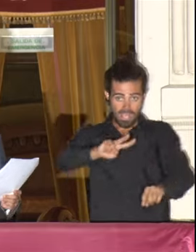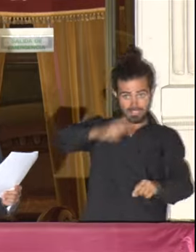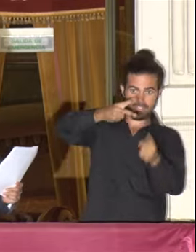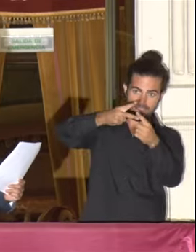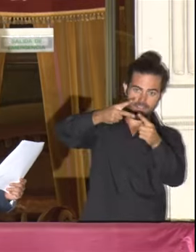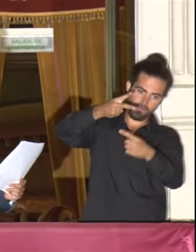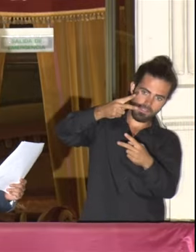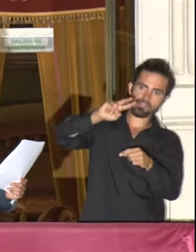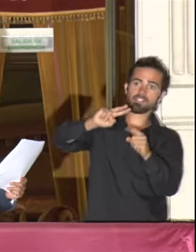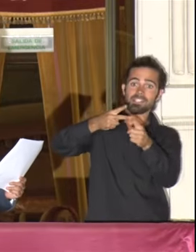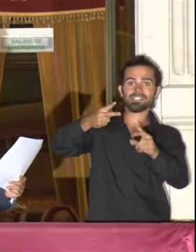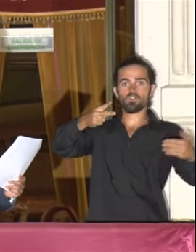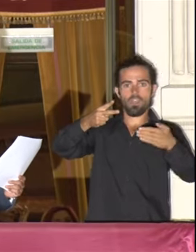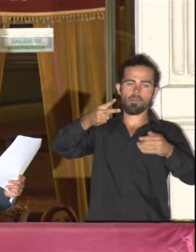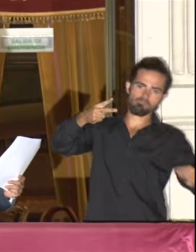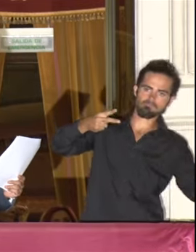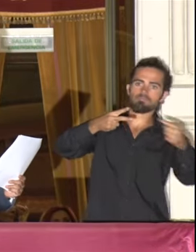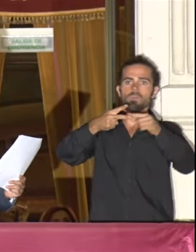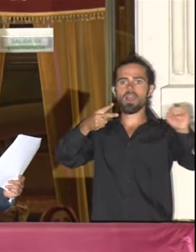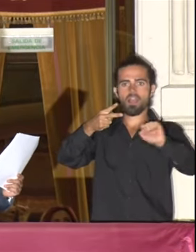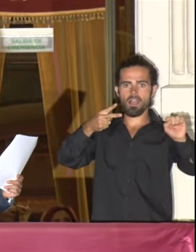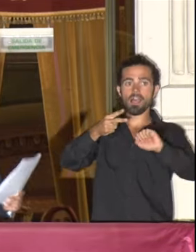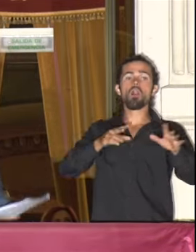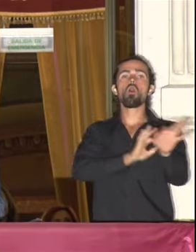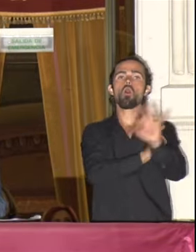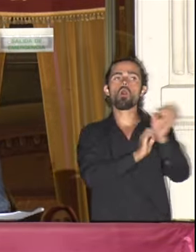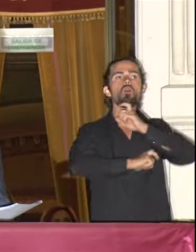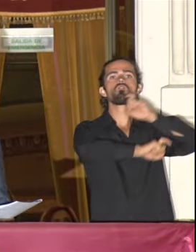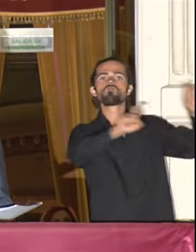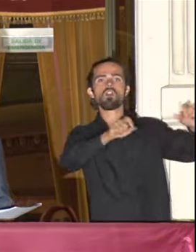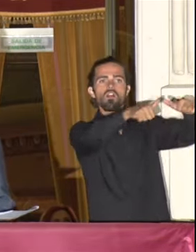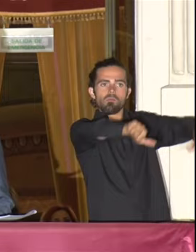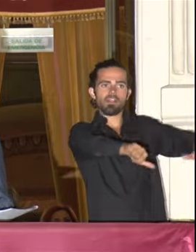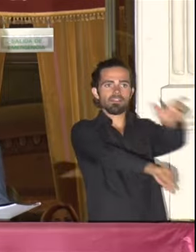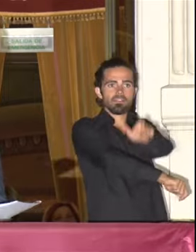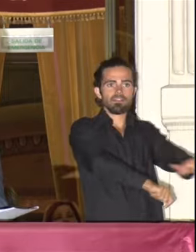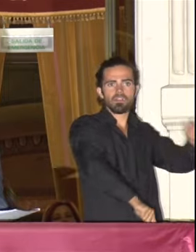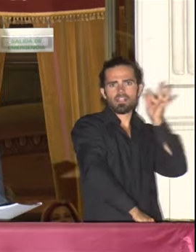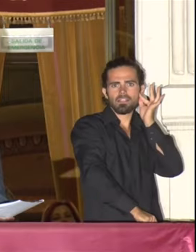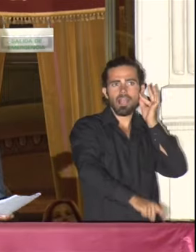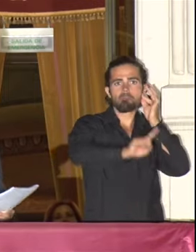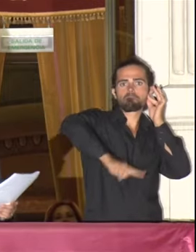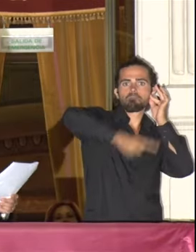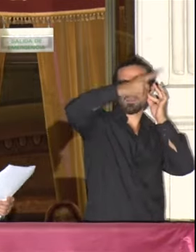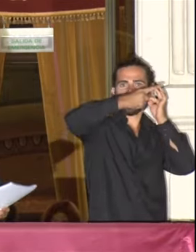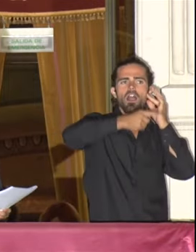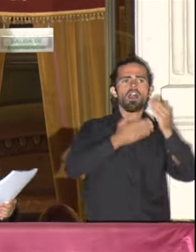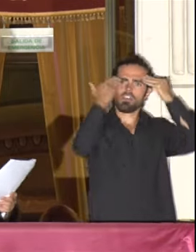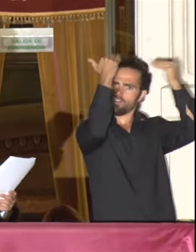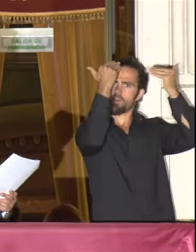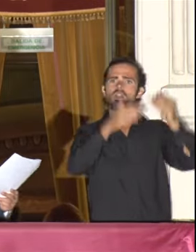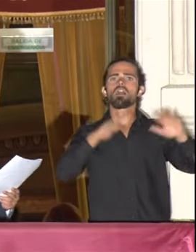las chicas de la Fundación Albacete, que han subido a primera división. Enhorabuena y aupa Alba.